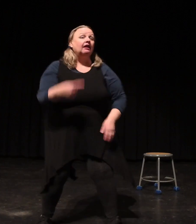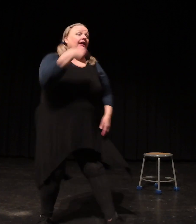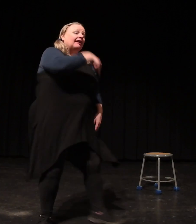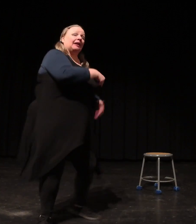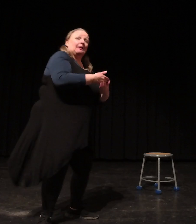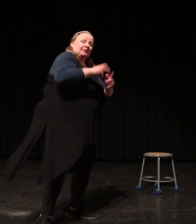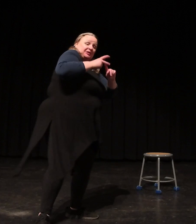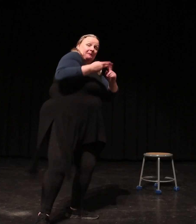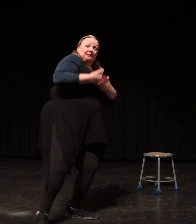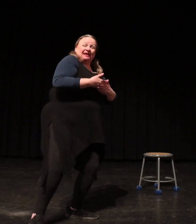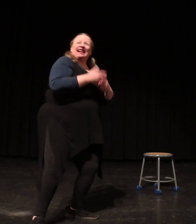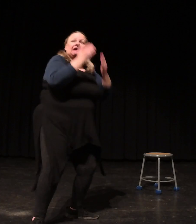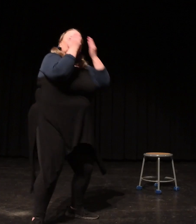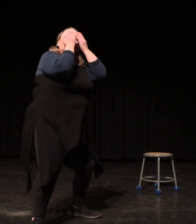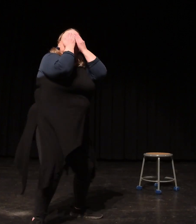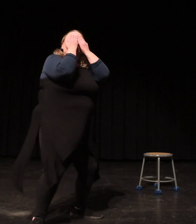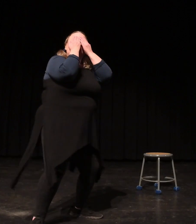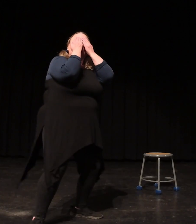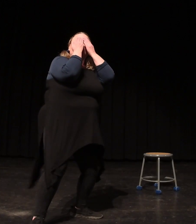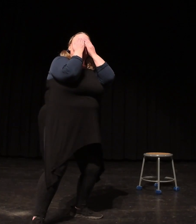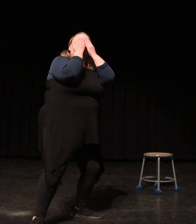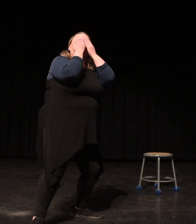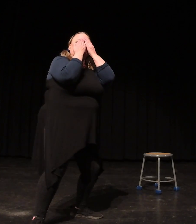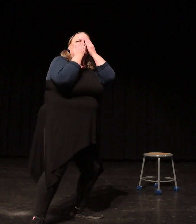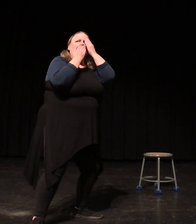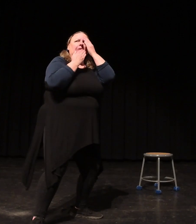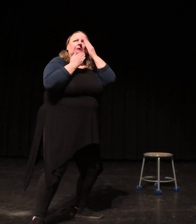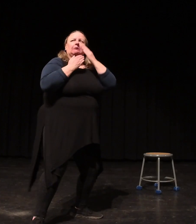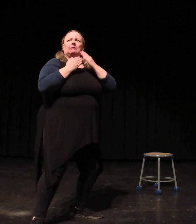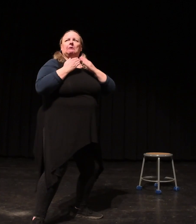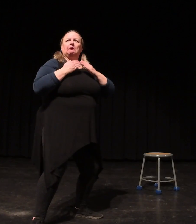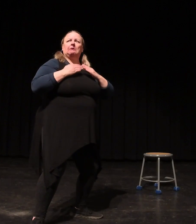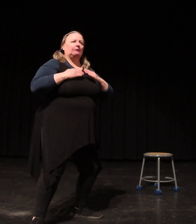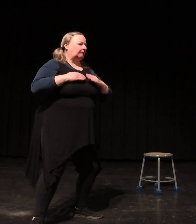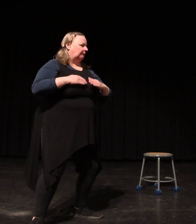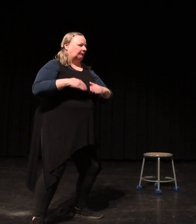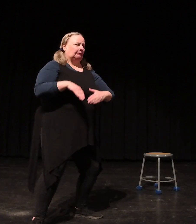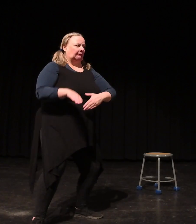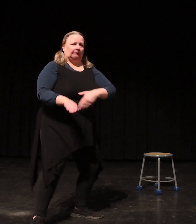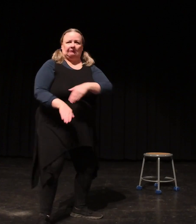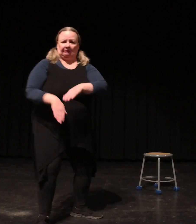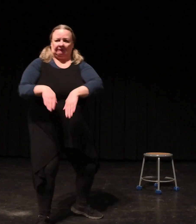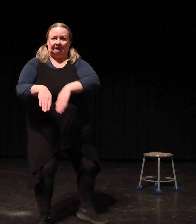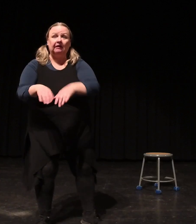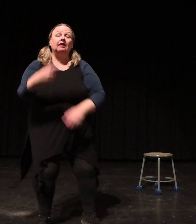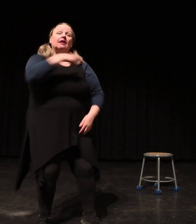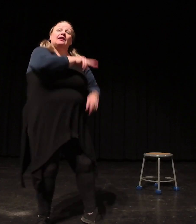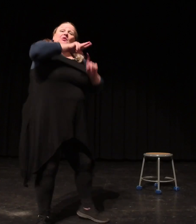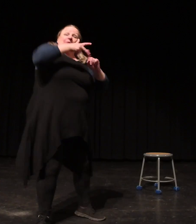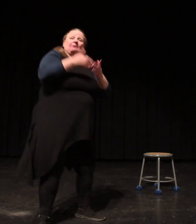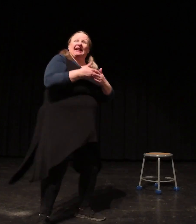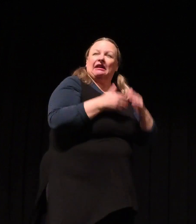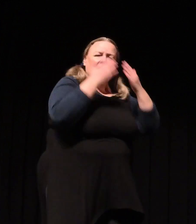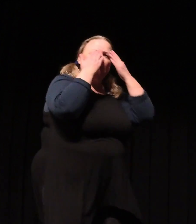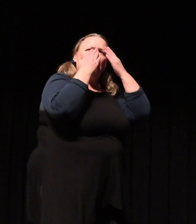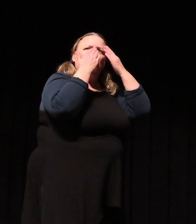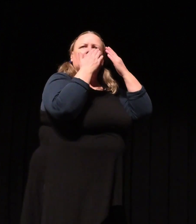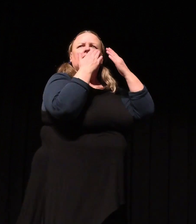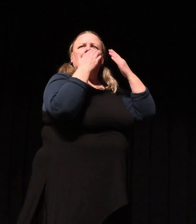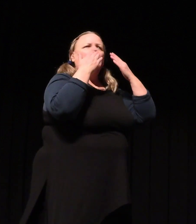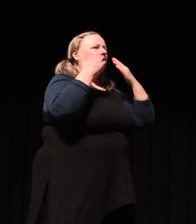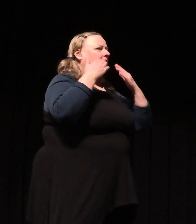et traverse. Le deuxième fait de même. Et